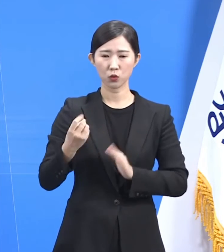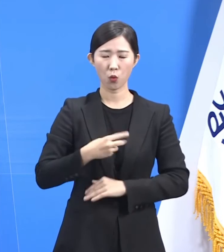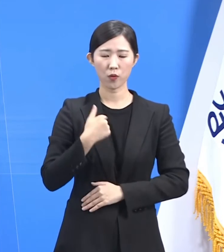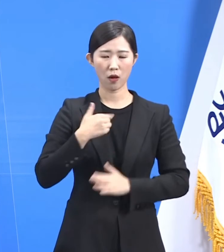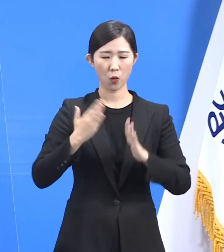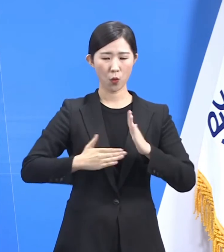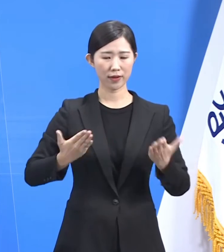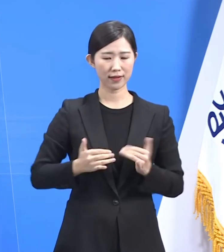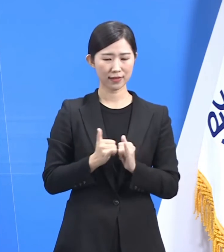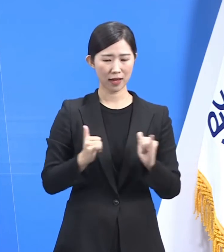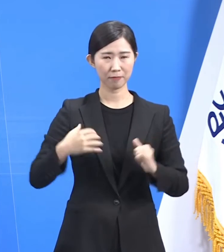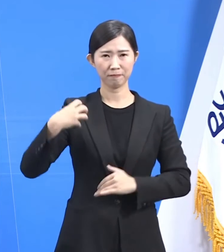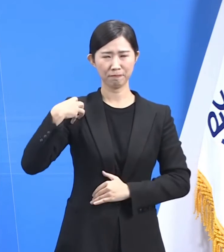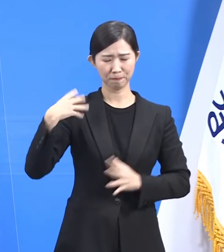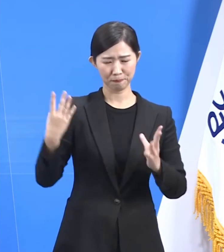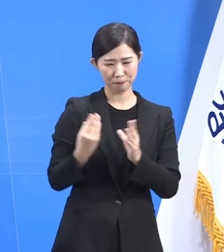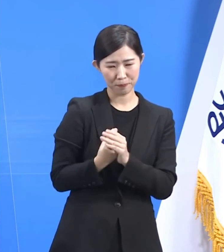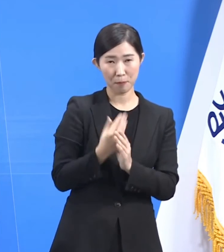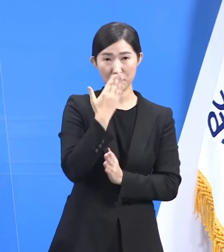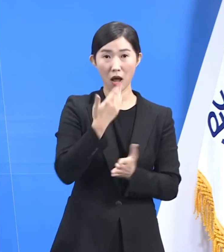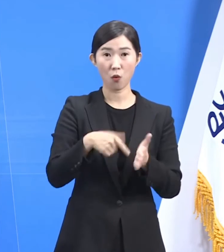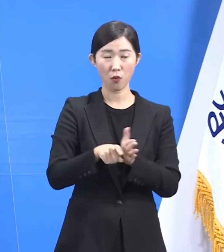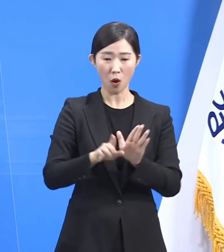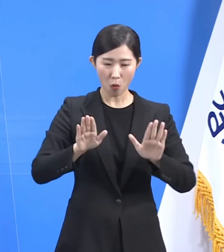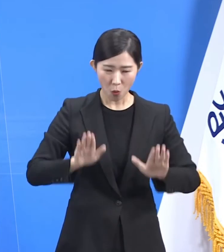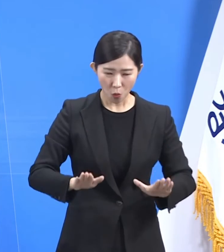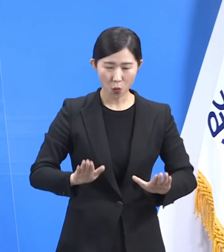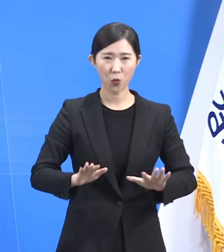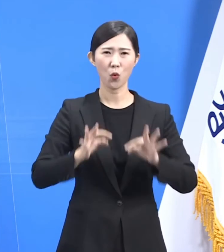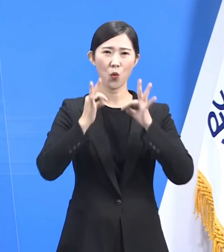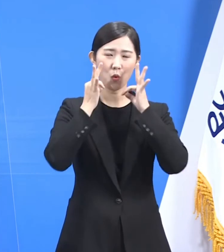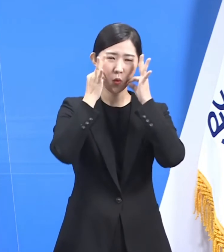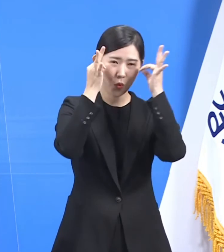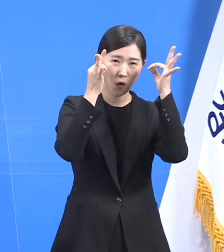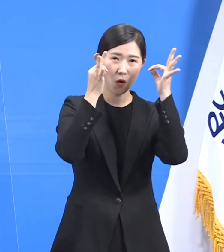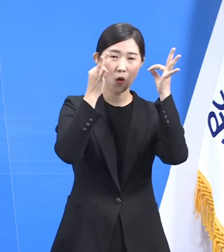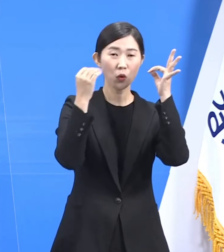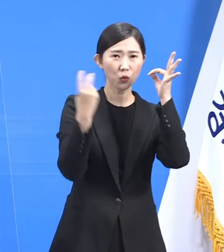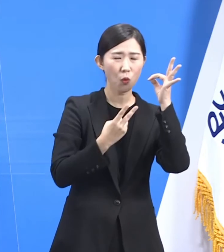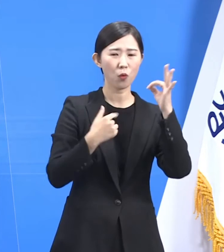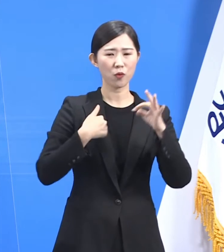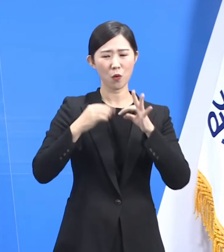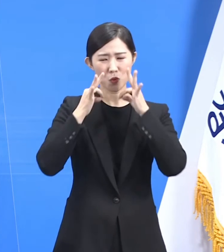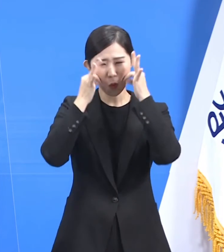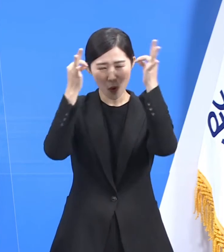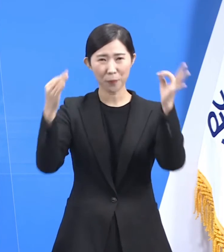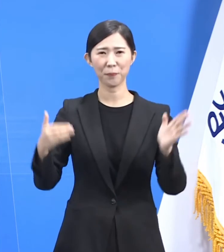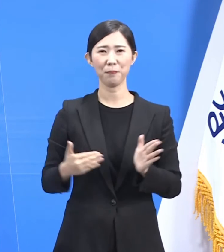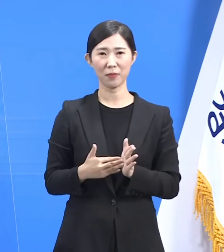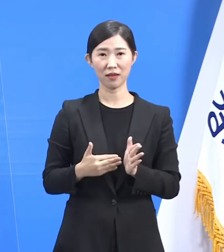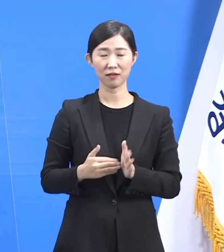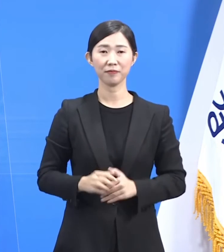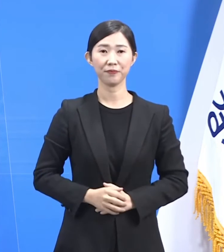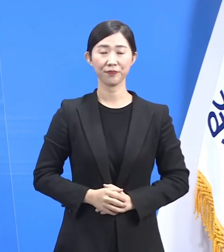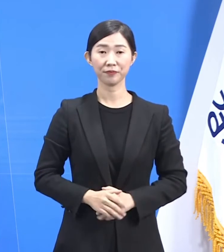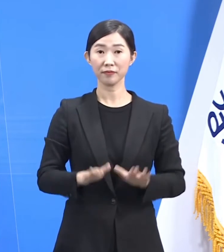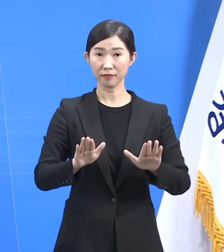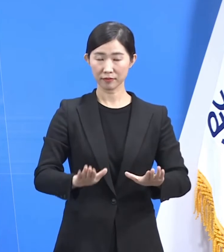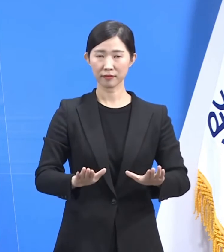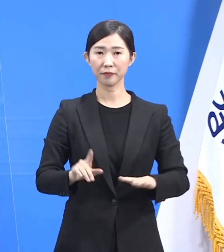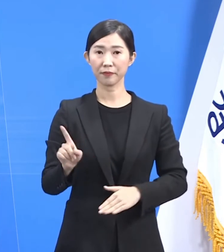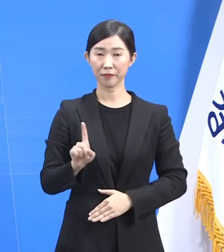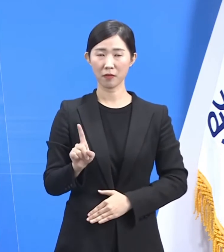위해 오늘 이 순간까지도 최선을 다해왔고 또 다하고 있습니다. 이제 저는